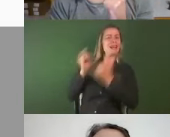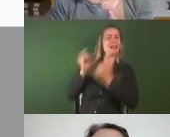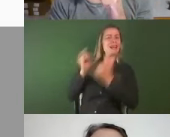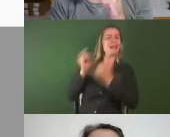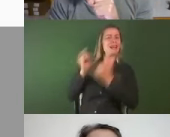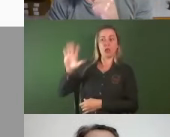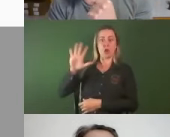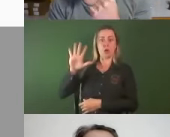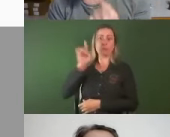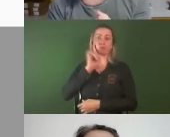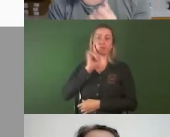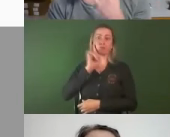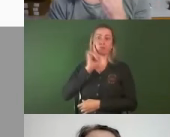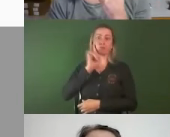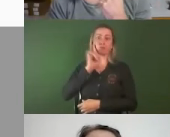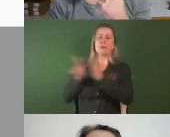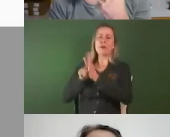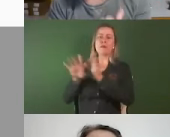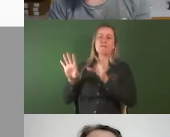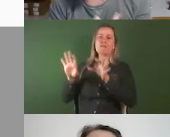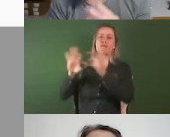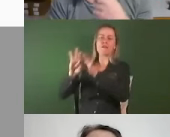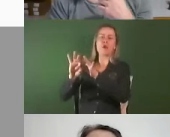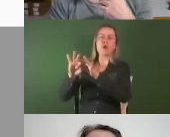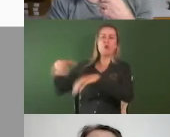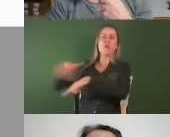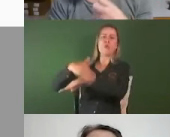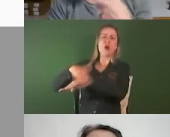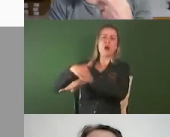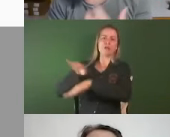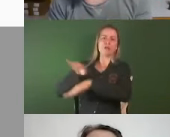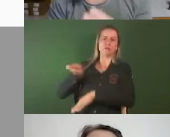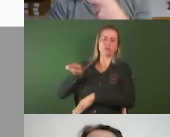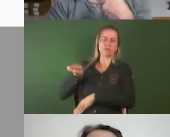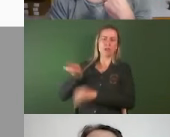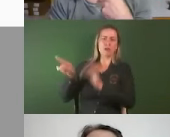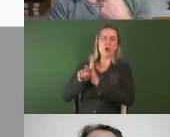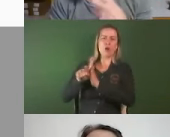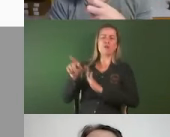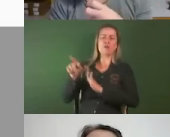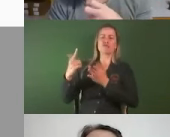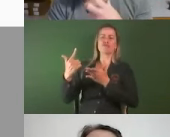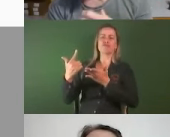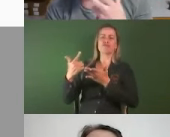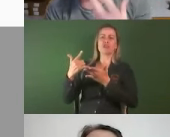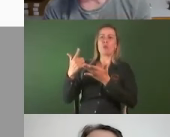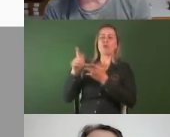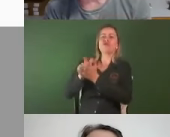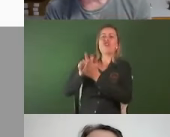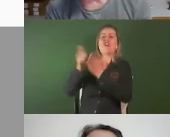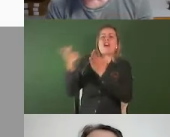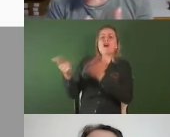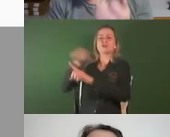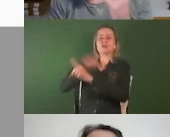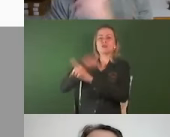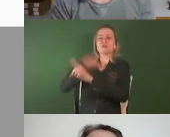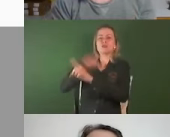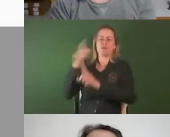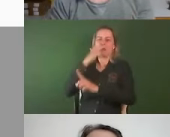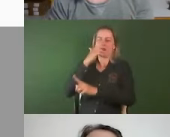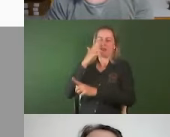a fotografia é muito vinculada a uma fotografia de rua, de cunho documental, um documental social,